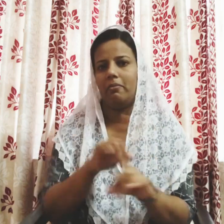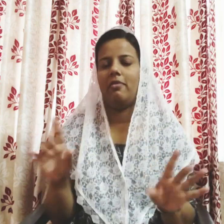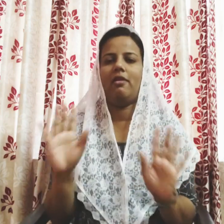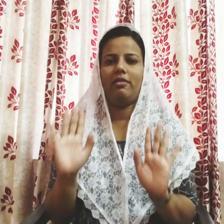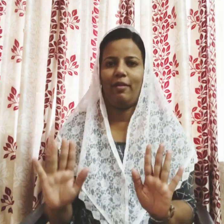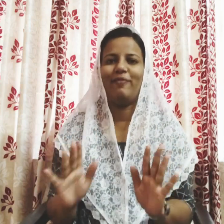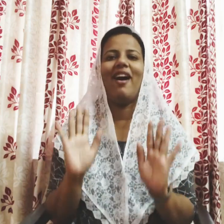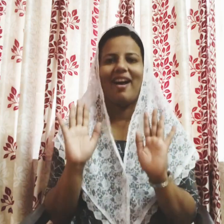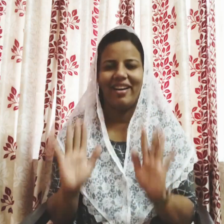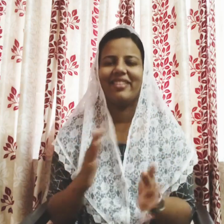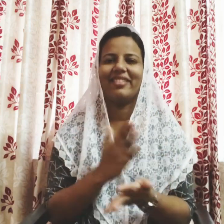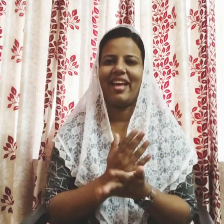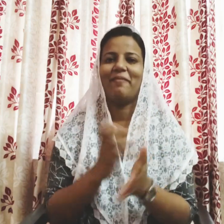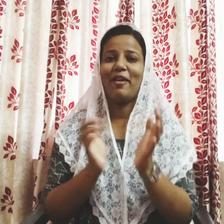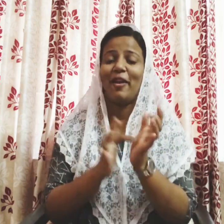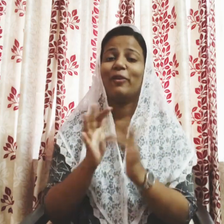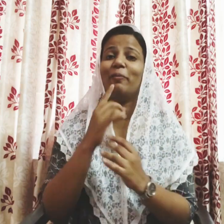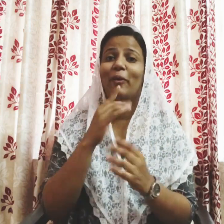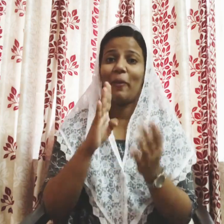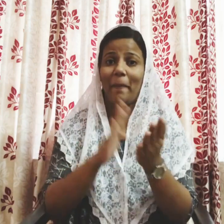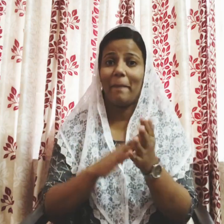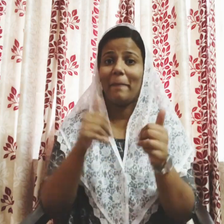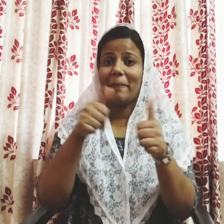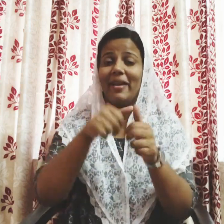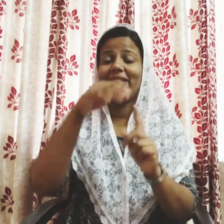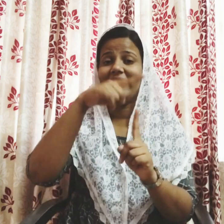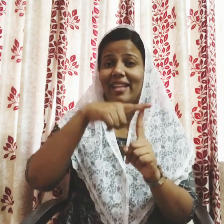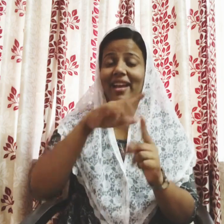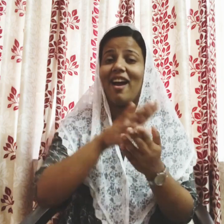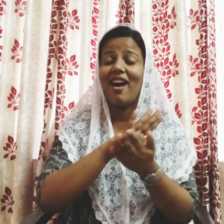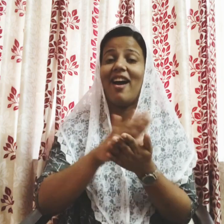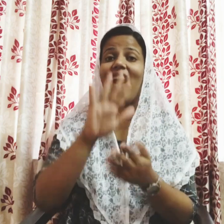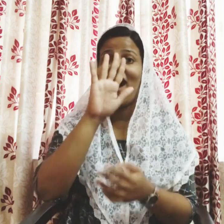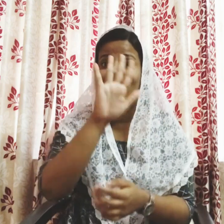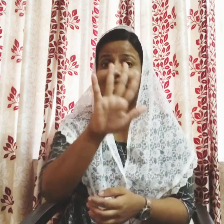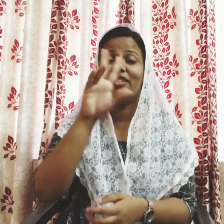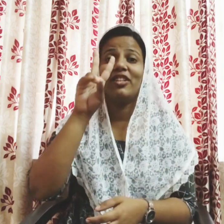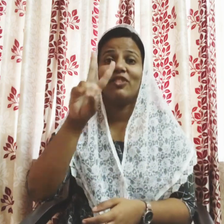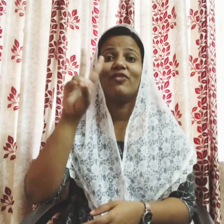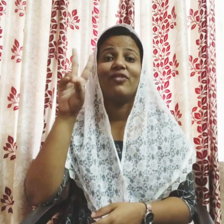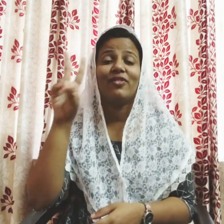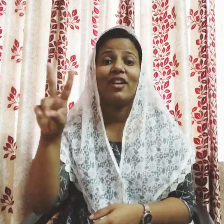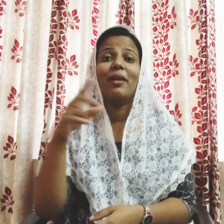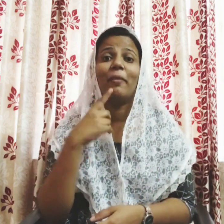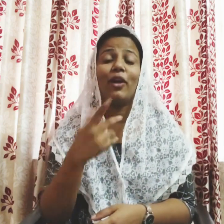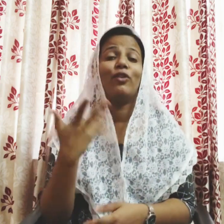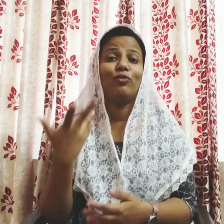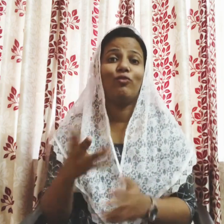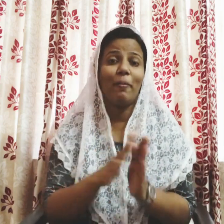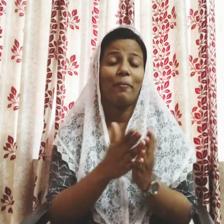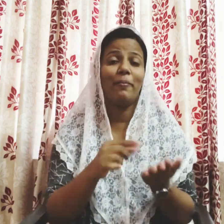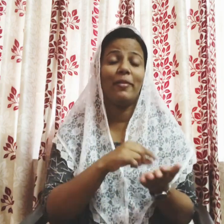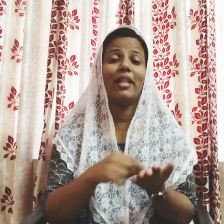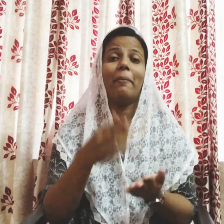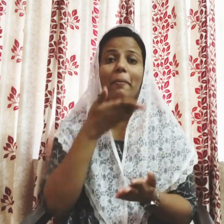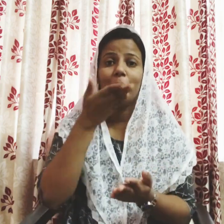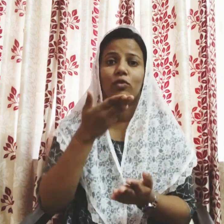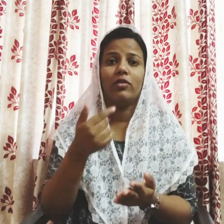പാടില്ല. അതുകൊണ്ടാണ് യേശു കർത്താവ് മത്തായിയുടെ സുവിശേഷം 5:5 അതിൻ്റെ 22 വാക്യത്തിൽ ഇങ്ങനെ പറഞ്ഞു. Matthew 5:22